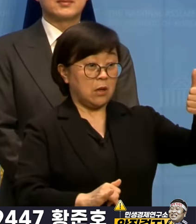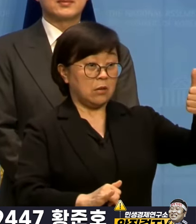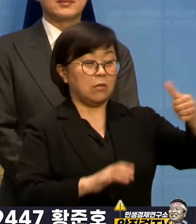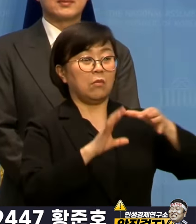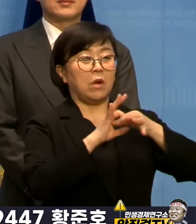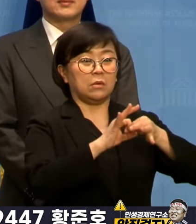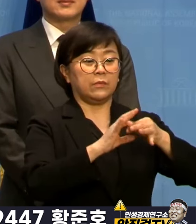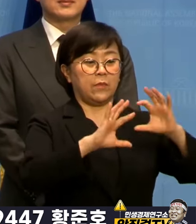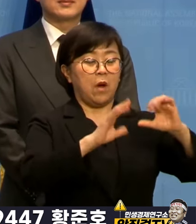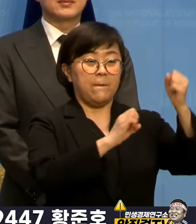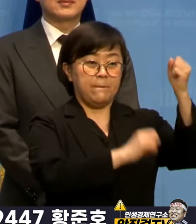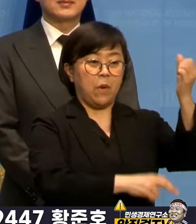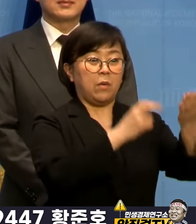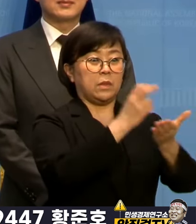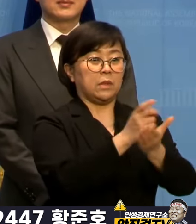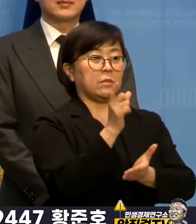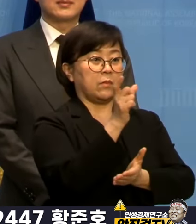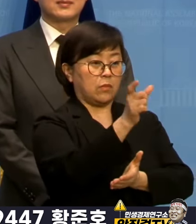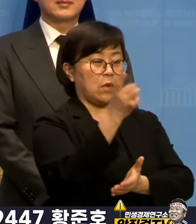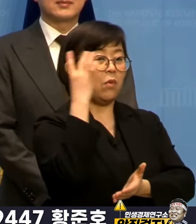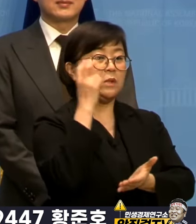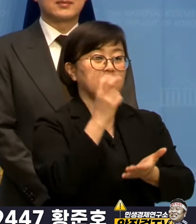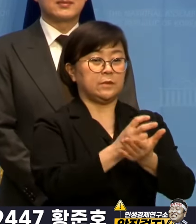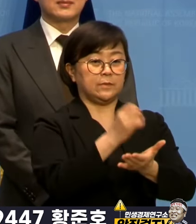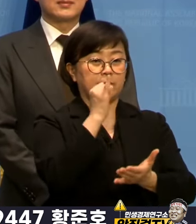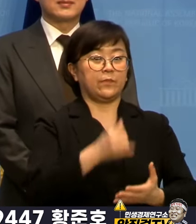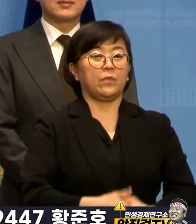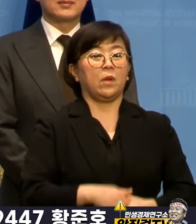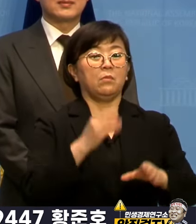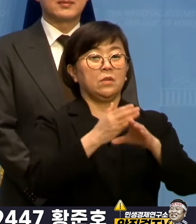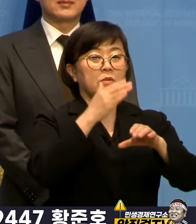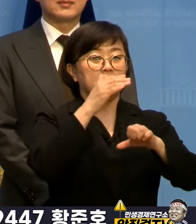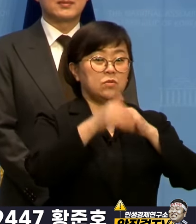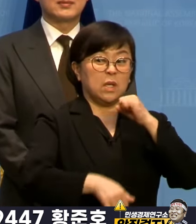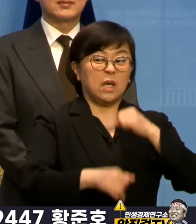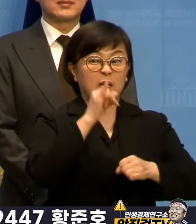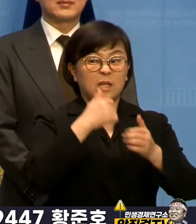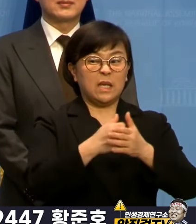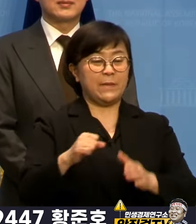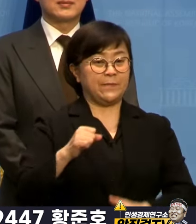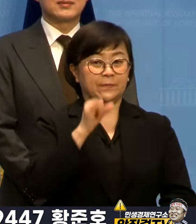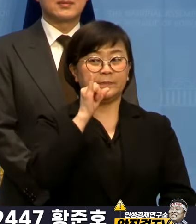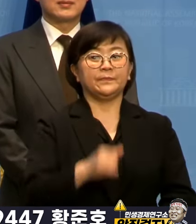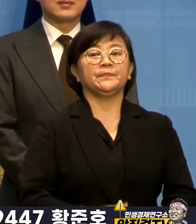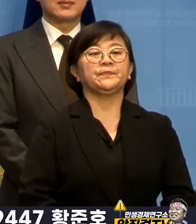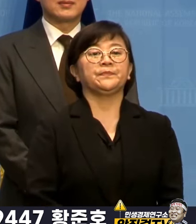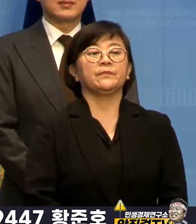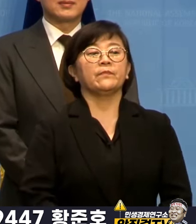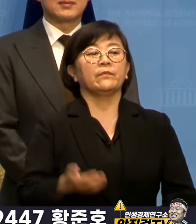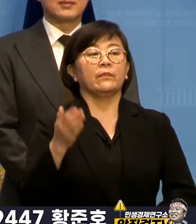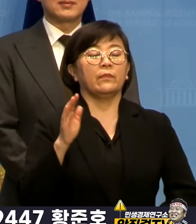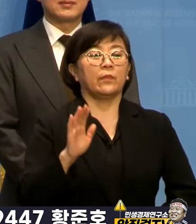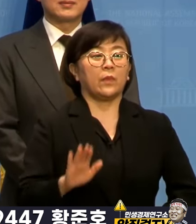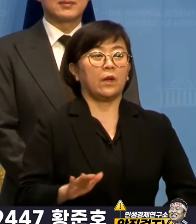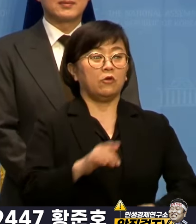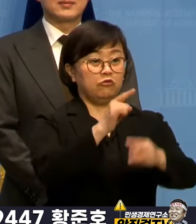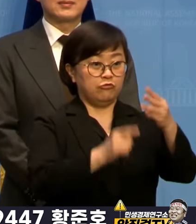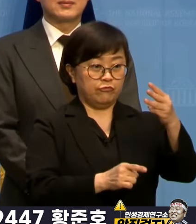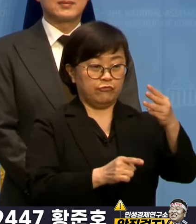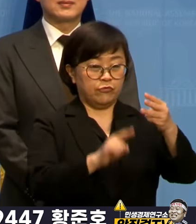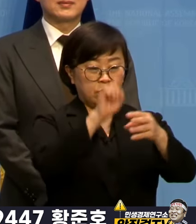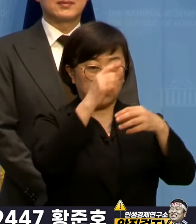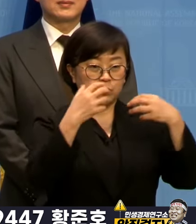대한민국 헌법이 규정한 원칙이기도 합니다. 민주주의를 지탱하는 힘이기도 합니다. 그런데